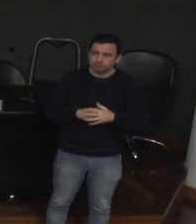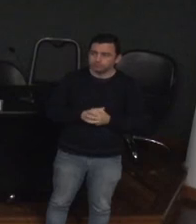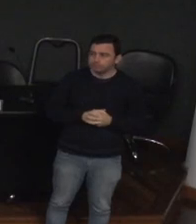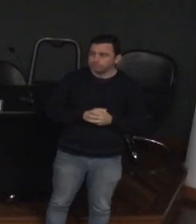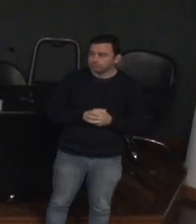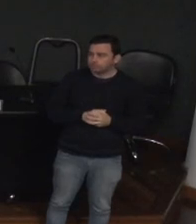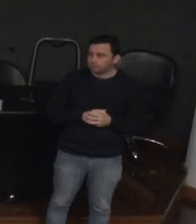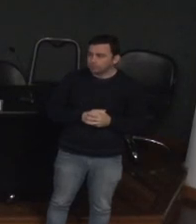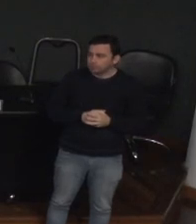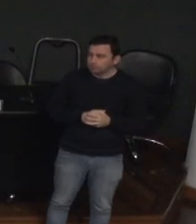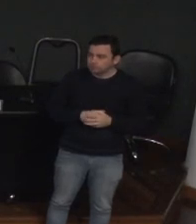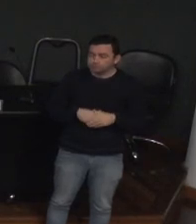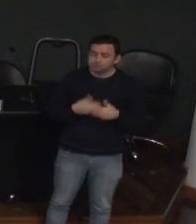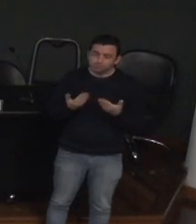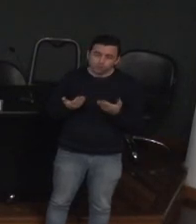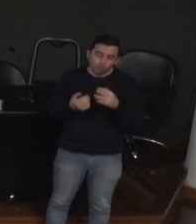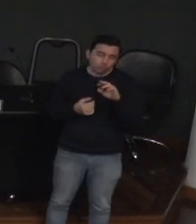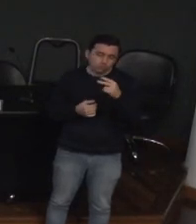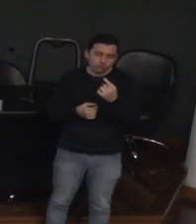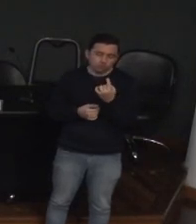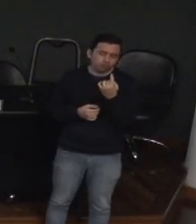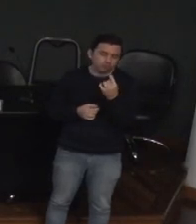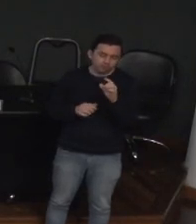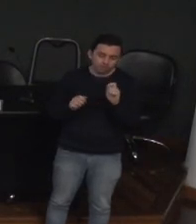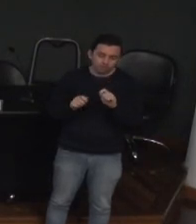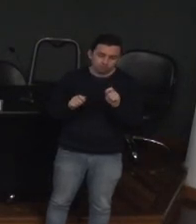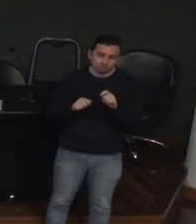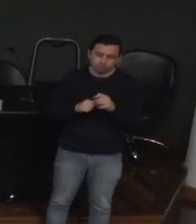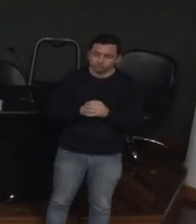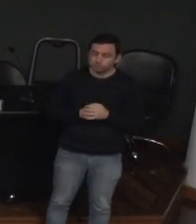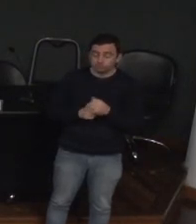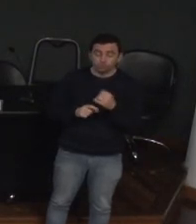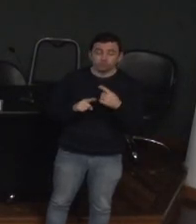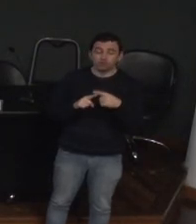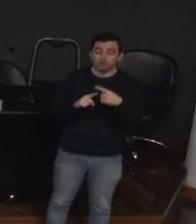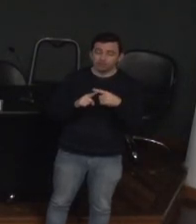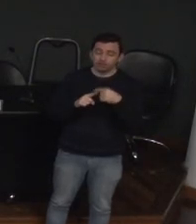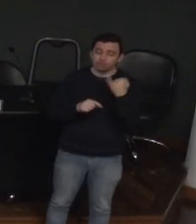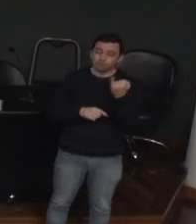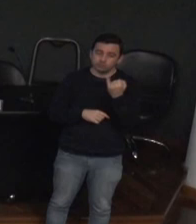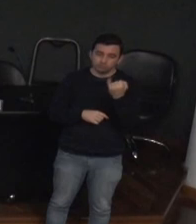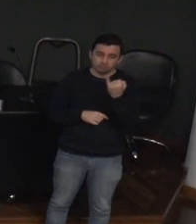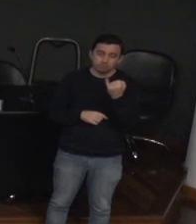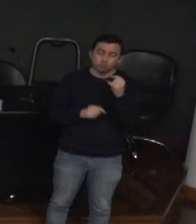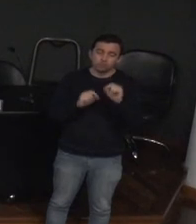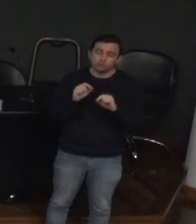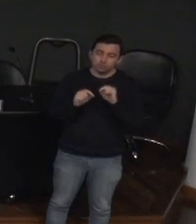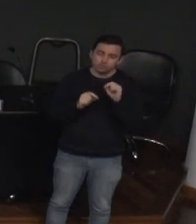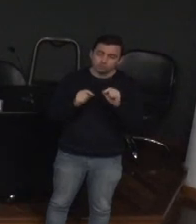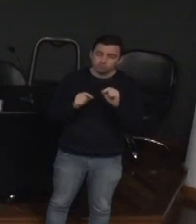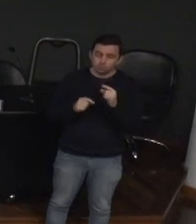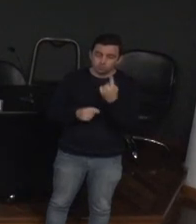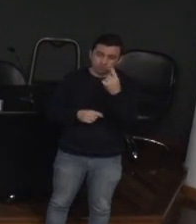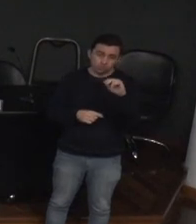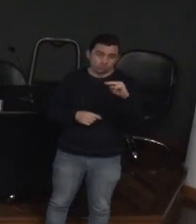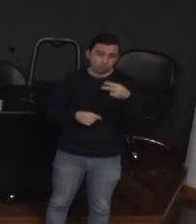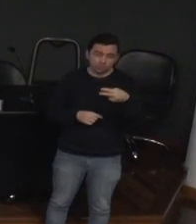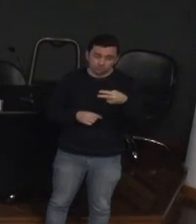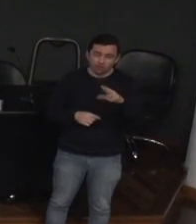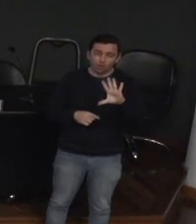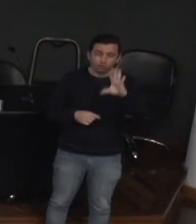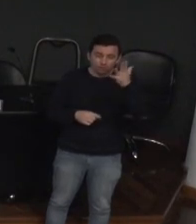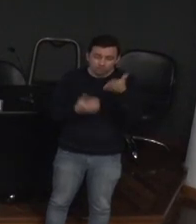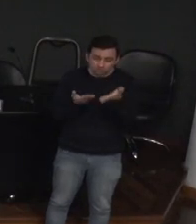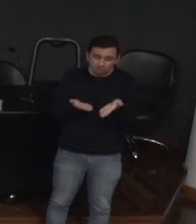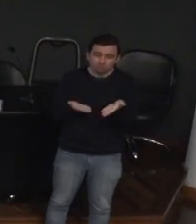Tá. Então, uma consequência, ela basta. Porque, vamos lá, é importante isso. E porque uma consequência, ela basta, mas